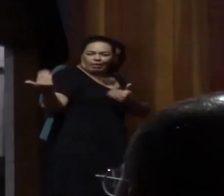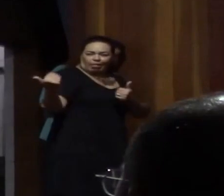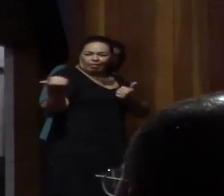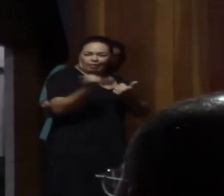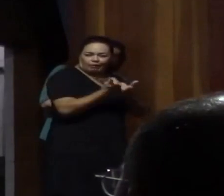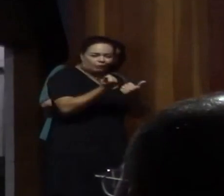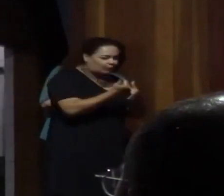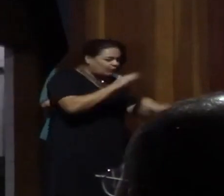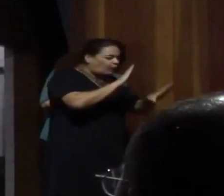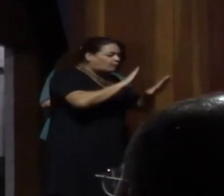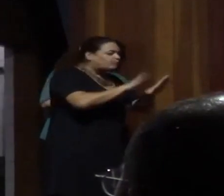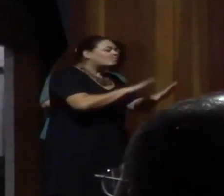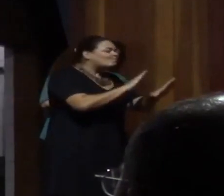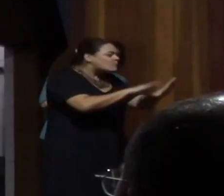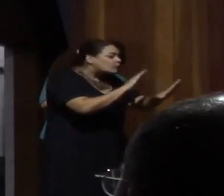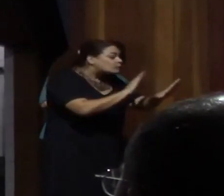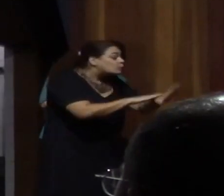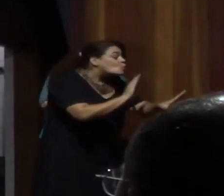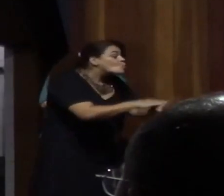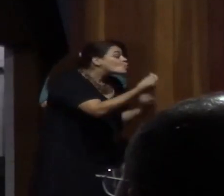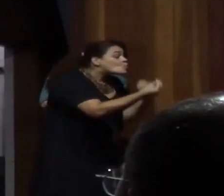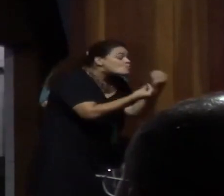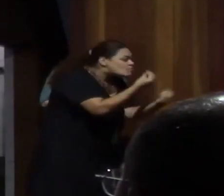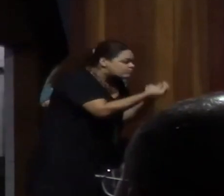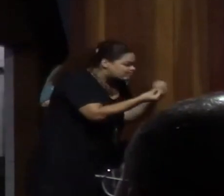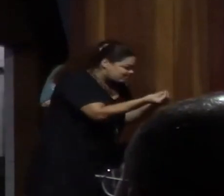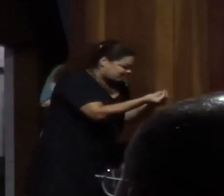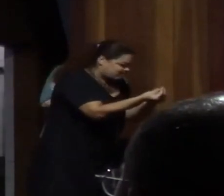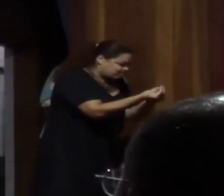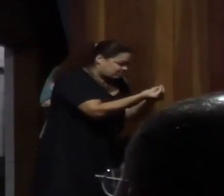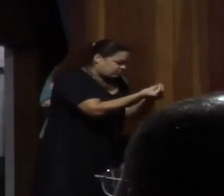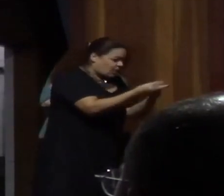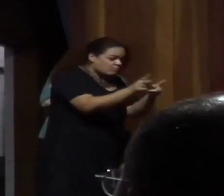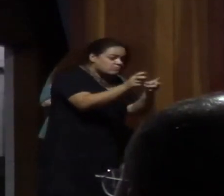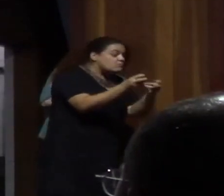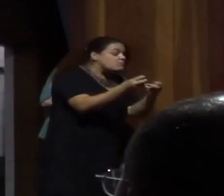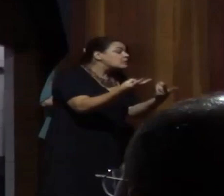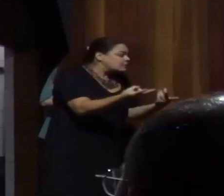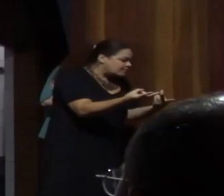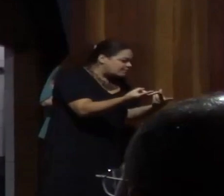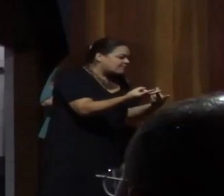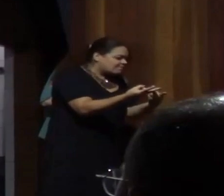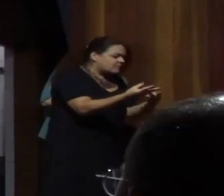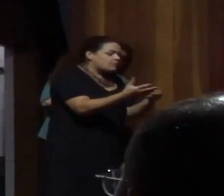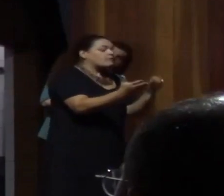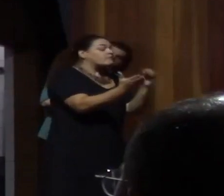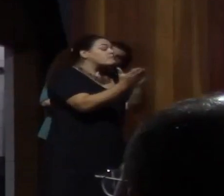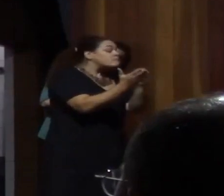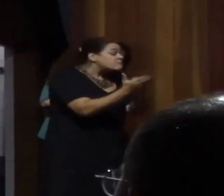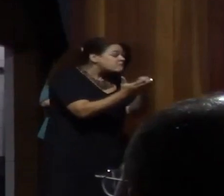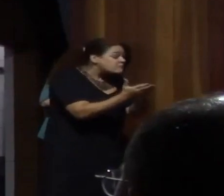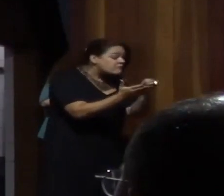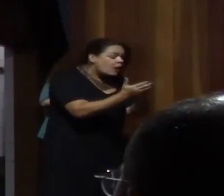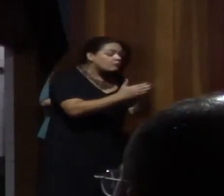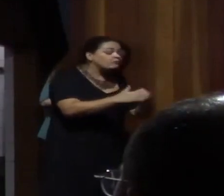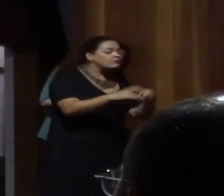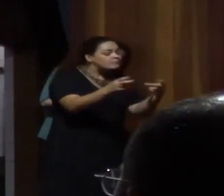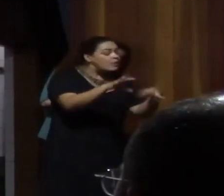assim dizer, já tomou partido e já escolheu a parte que atenda a seus interesses.